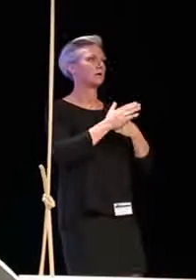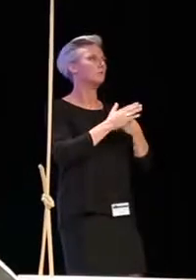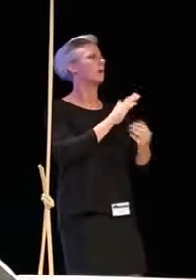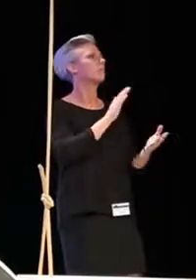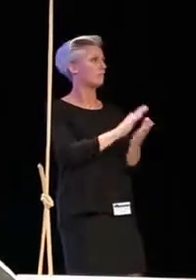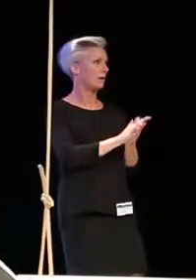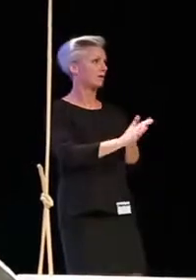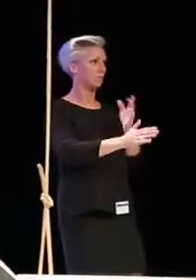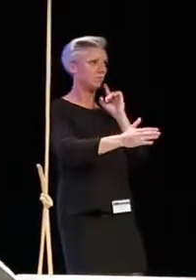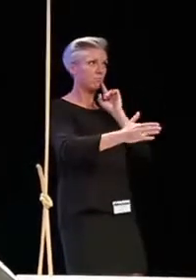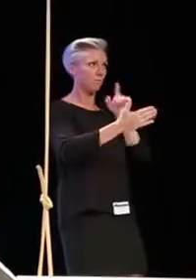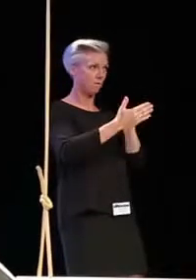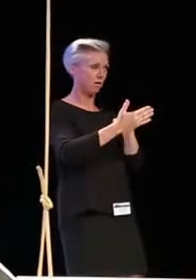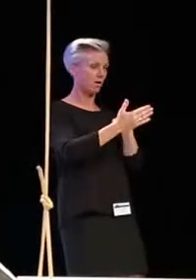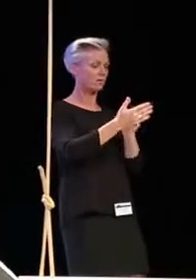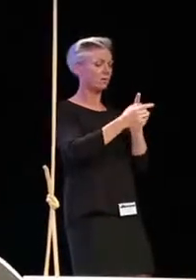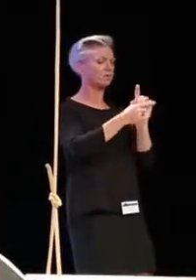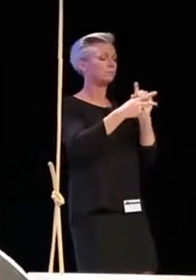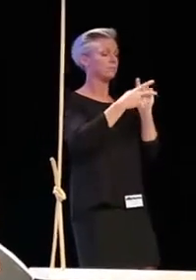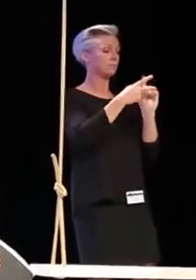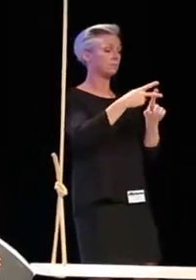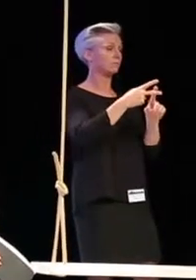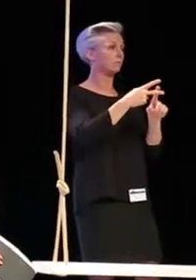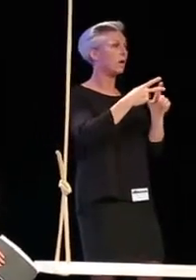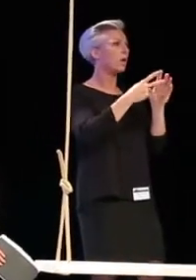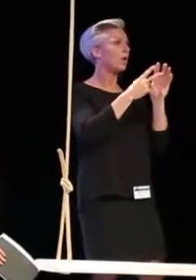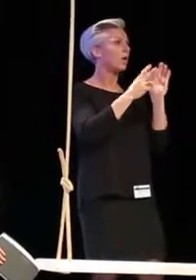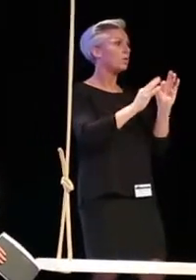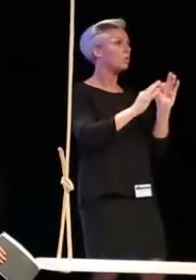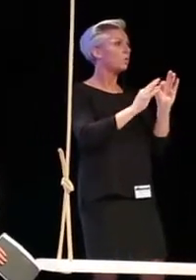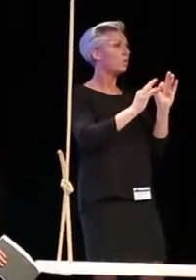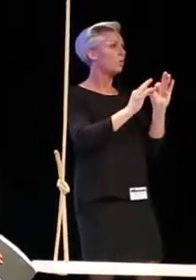är då, hur långt från 2 grader måste vi nå?